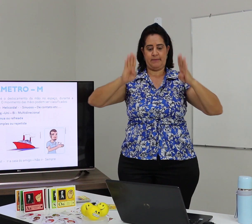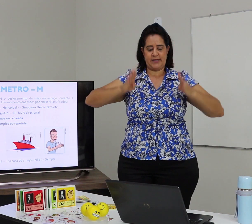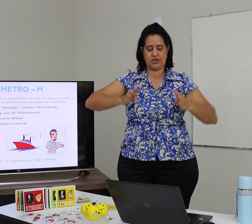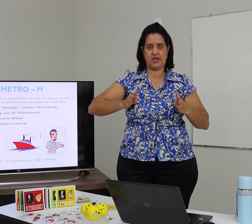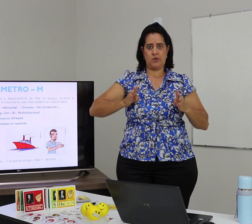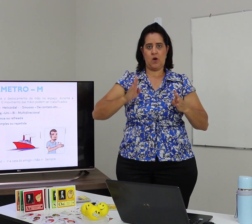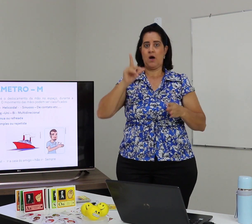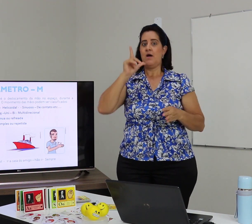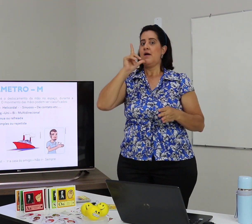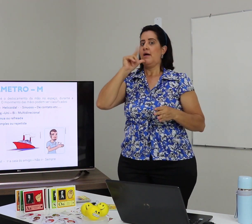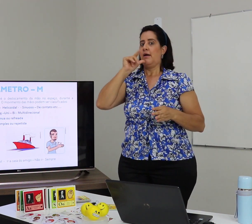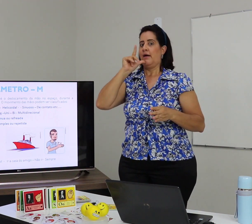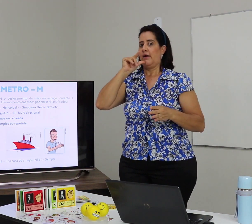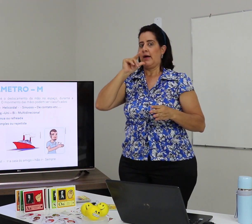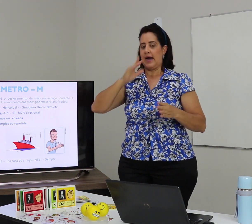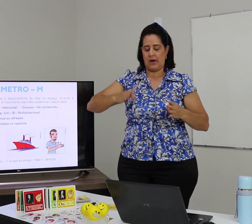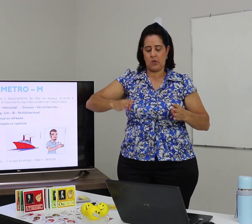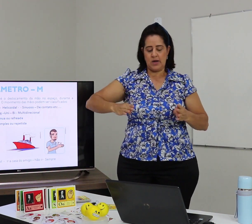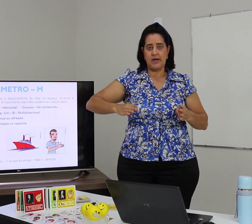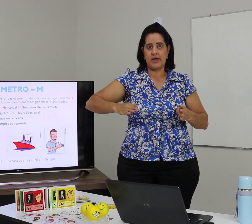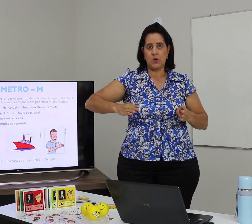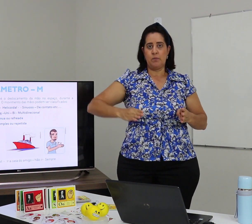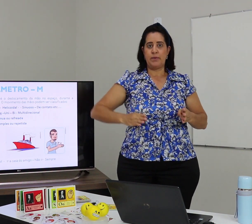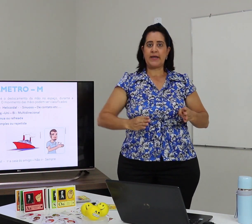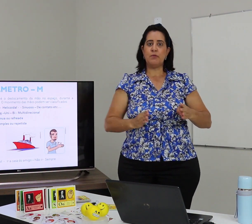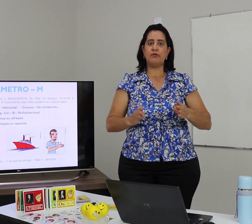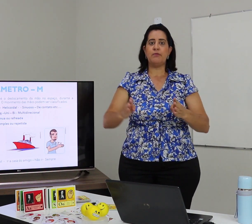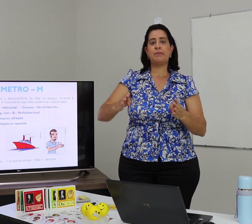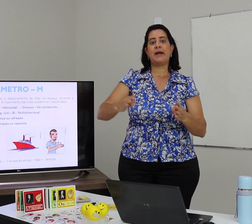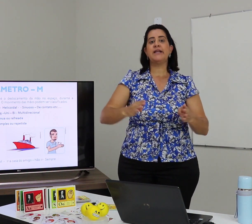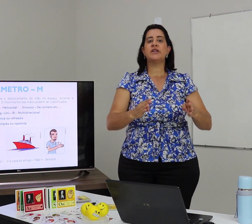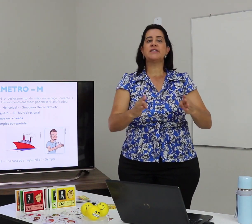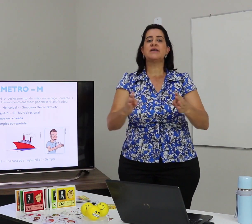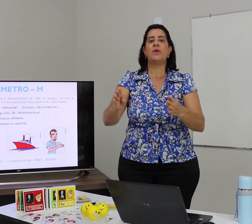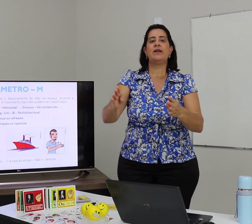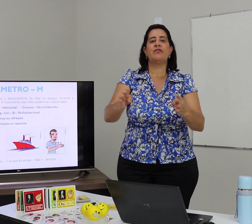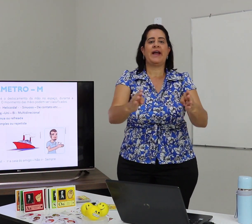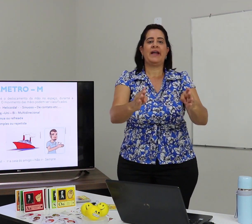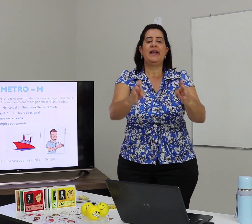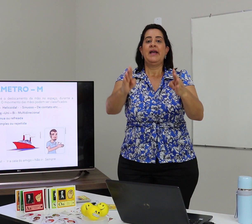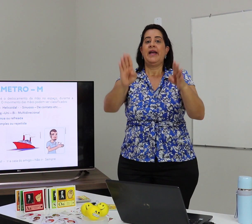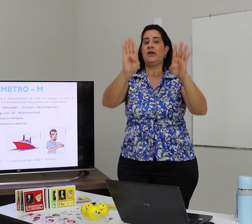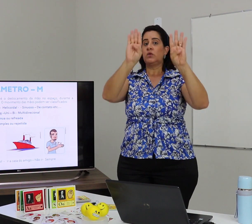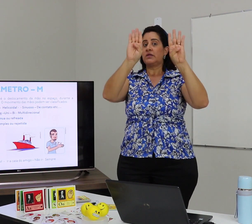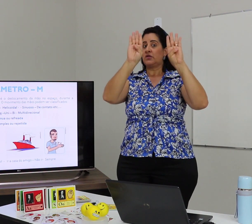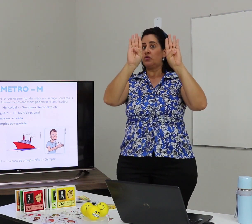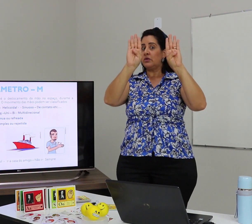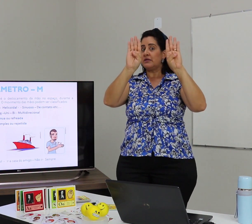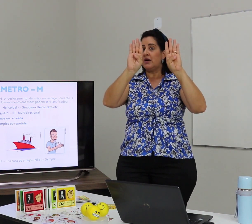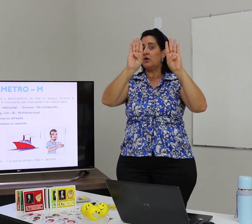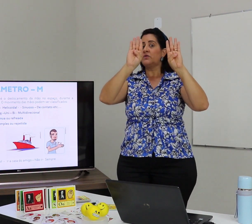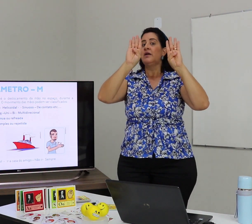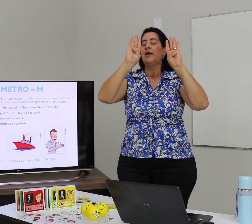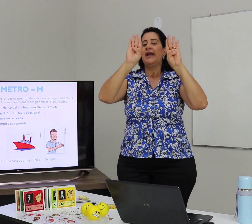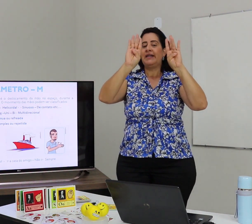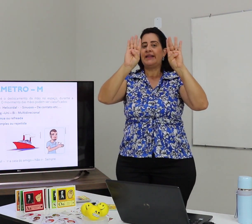B de rio, ó. Água e rio. Para que direção ele vai? Ele usa as duas mãos, ele